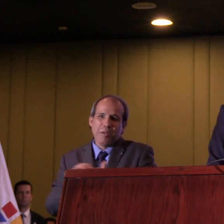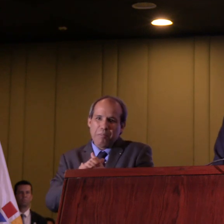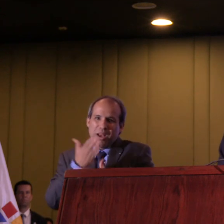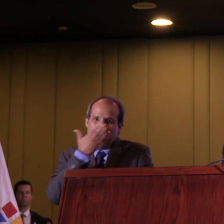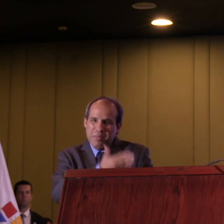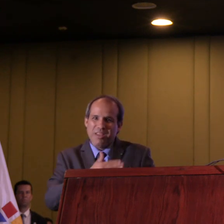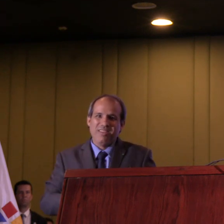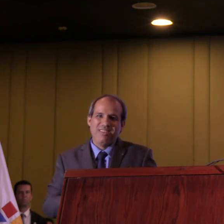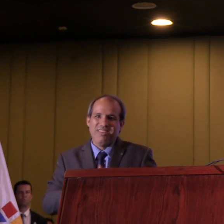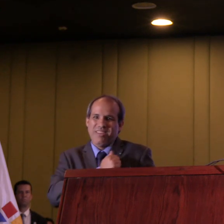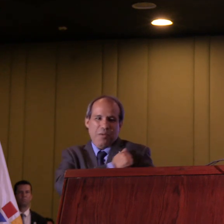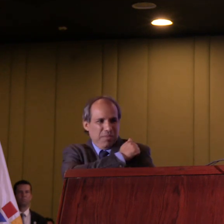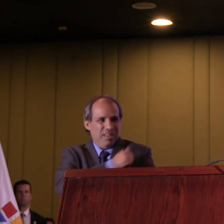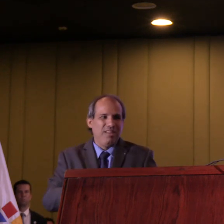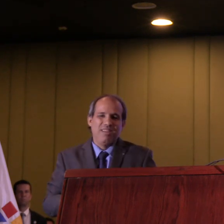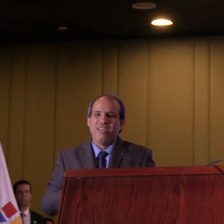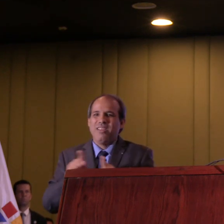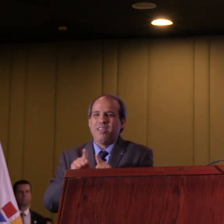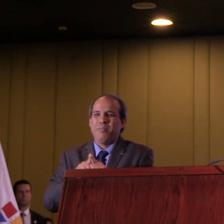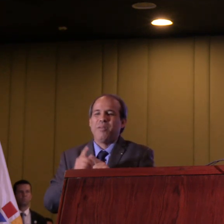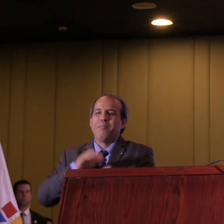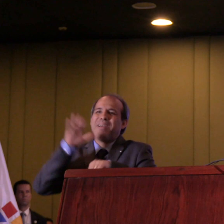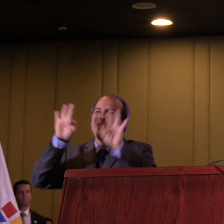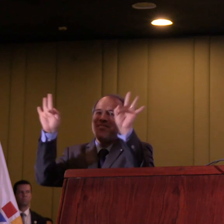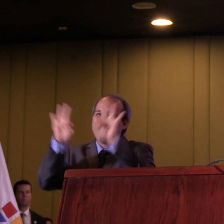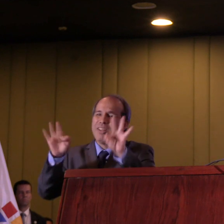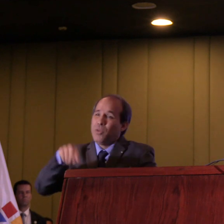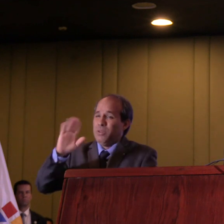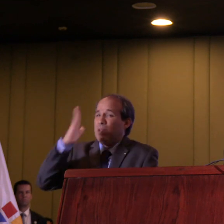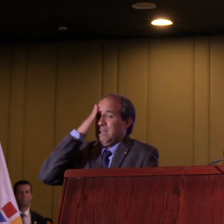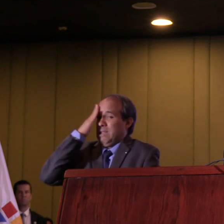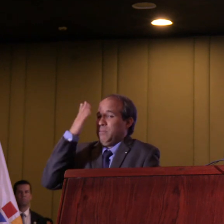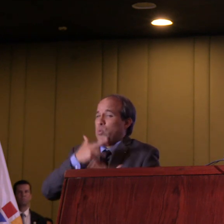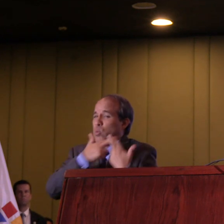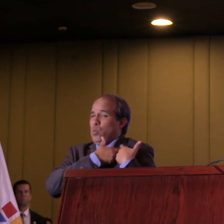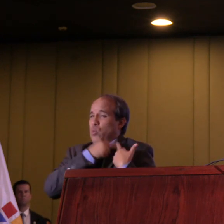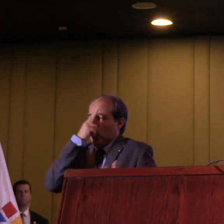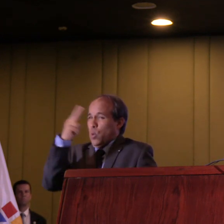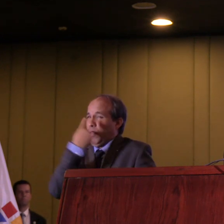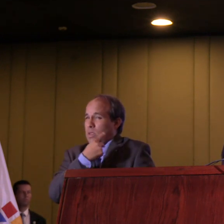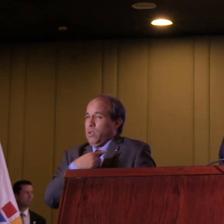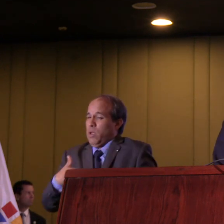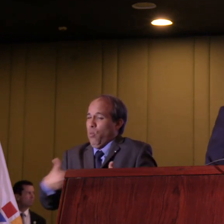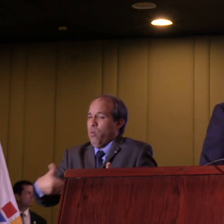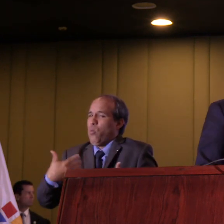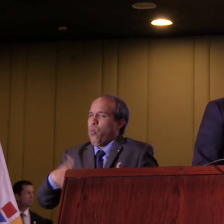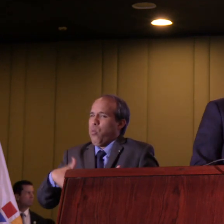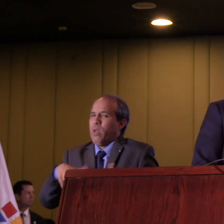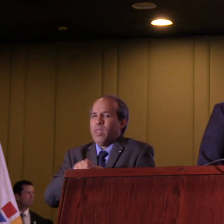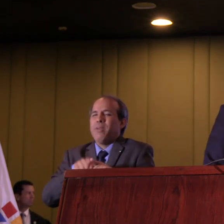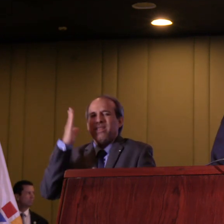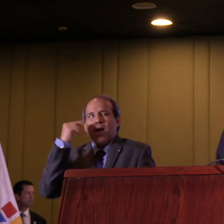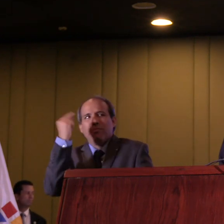Parabéns, Almirante Risden, muitas felicidades. Sabemos da enorme responsabilidade que tem pela frente, mas sabemos do